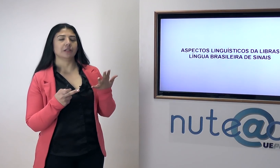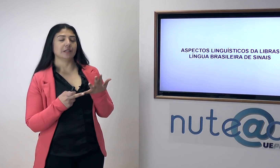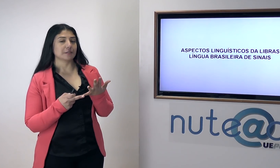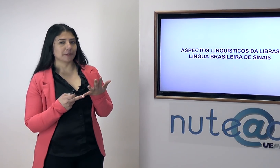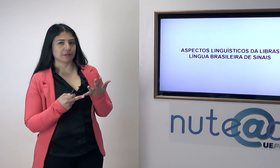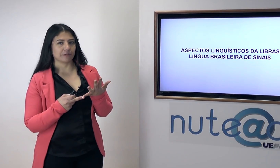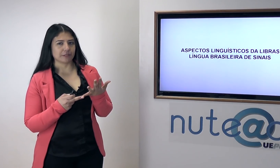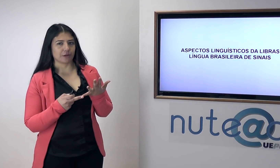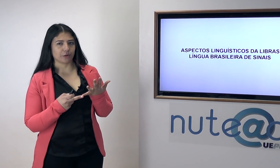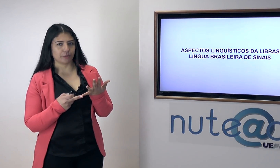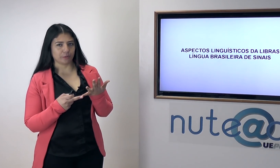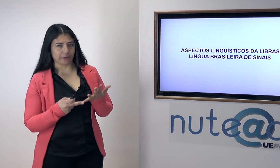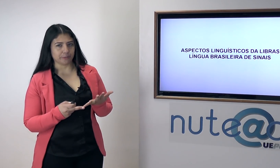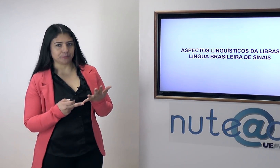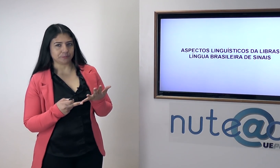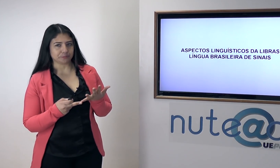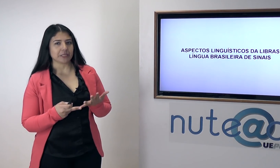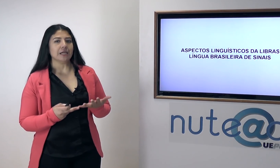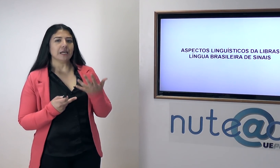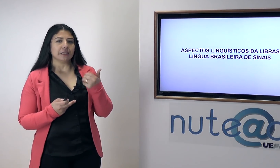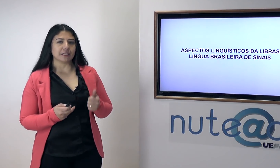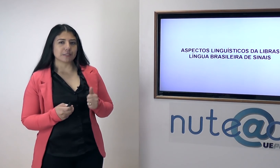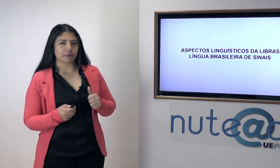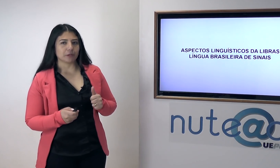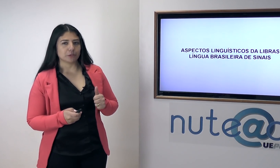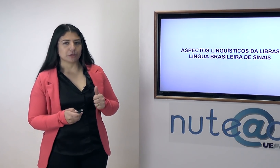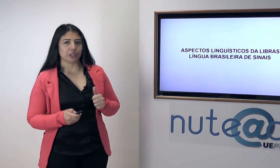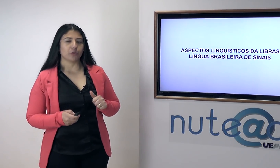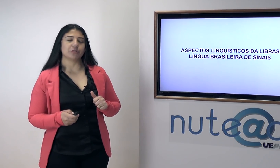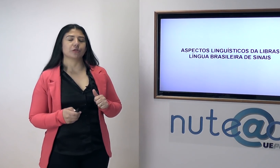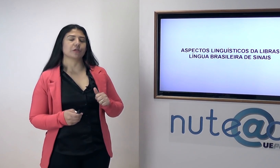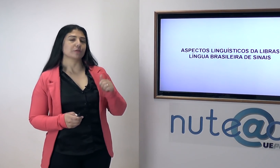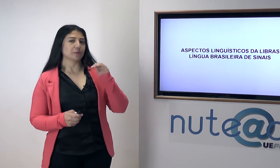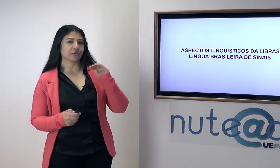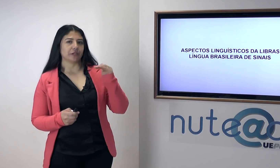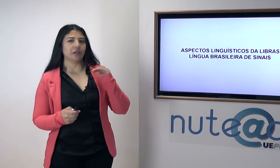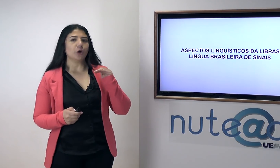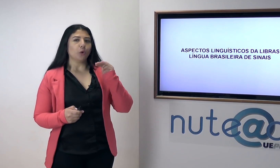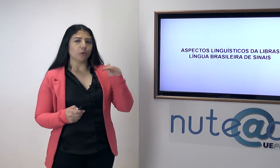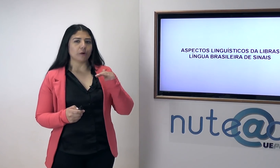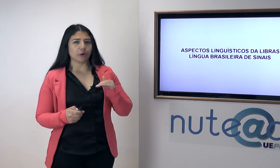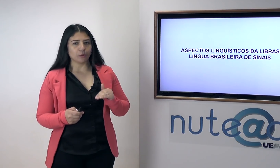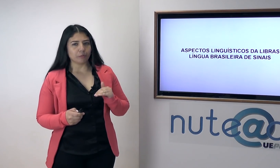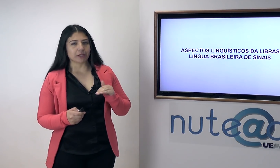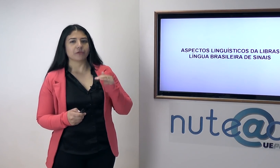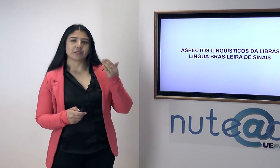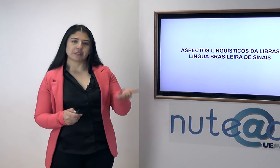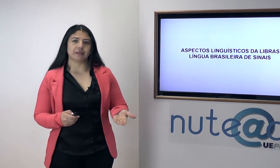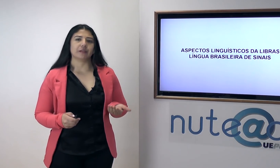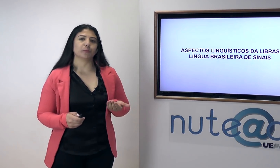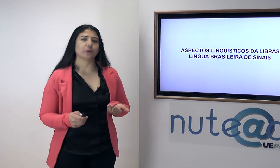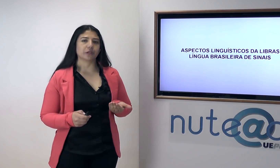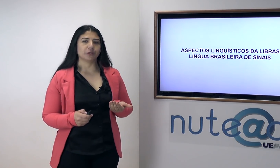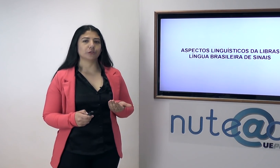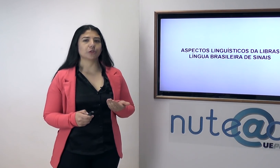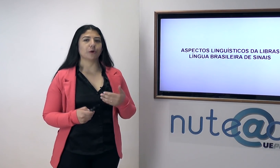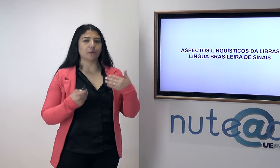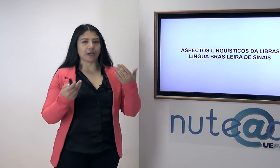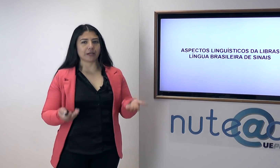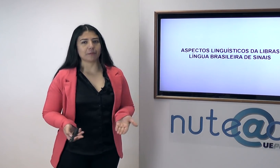e expressão facial e corporal. Nesses parâmetros linguísticos, nós vamos ver um a um para que vocês entendam um pouquinho de como é a